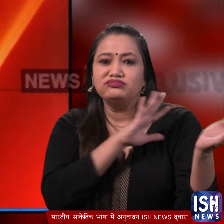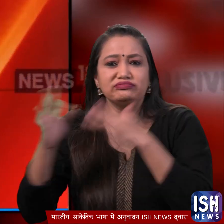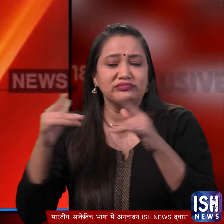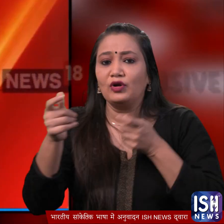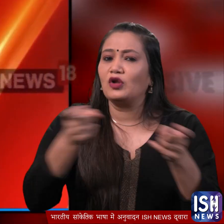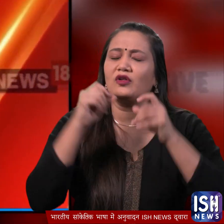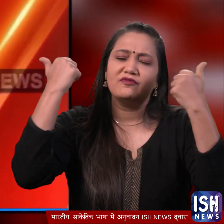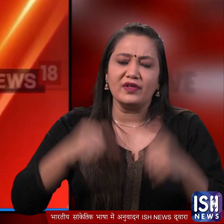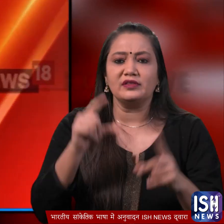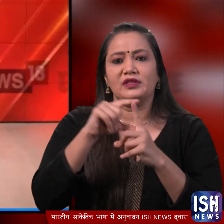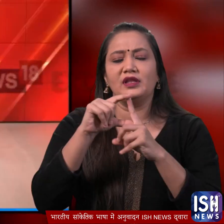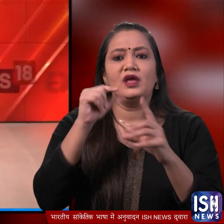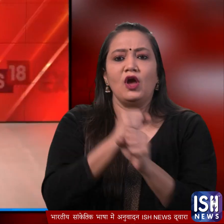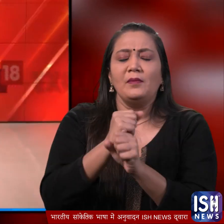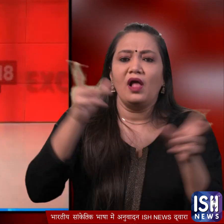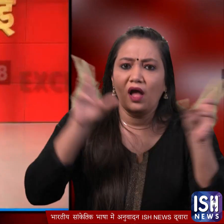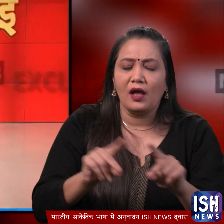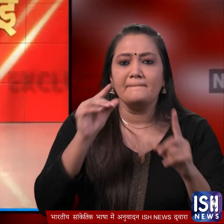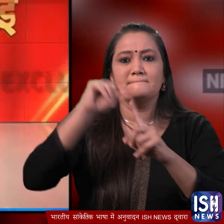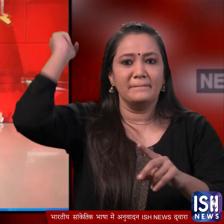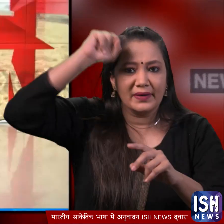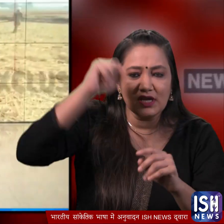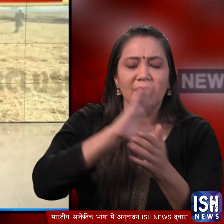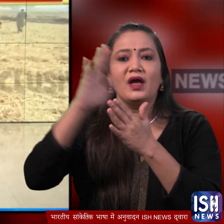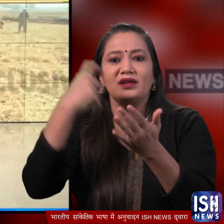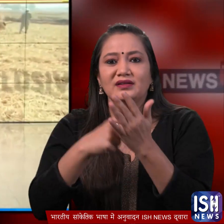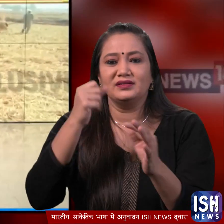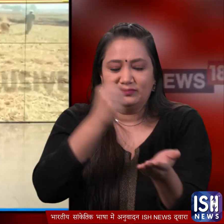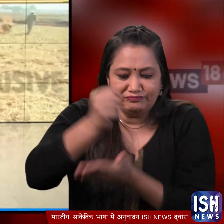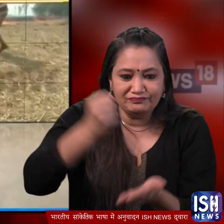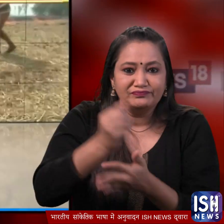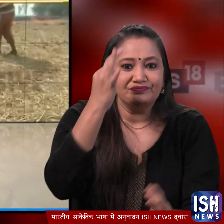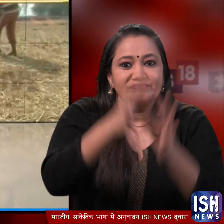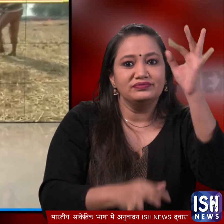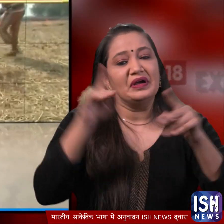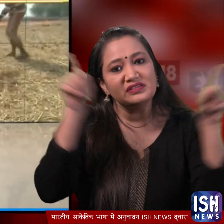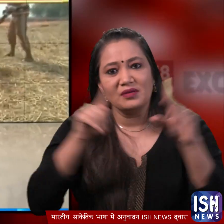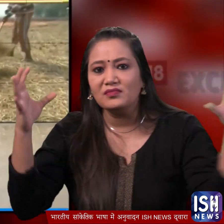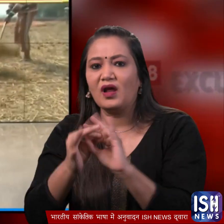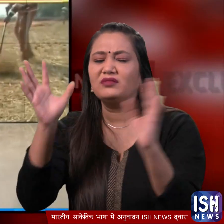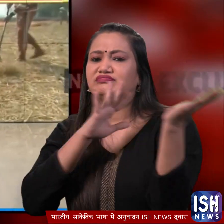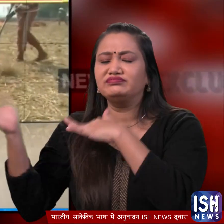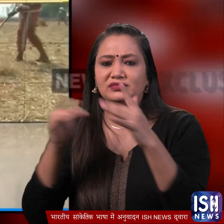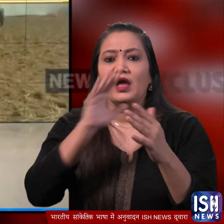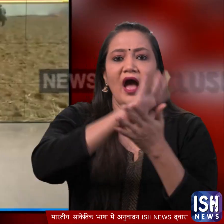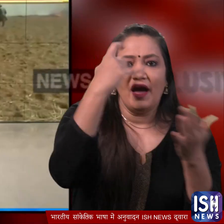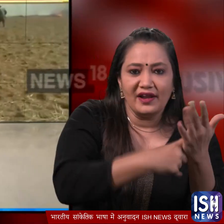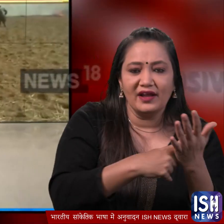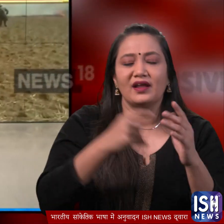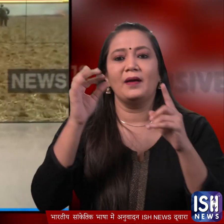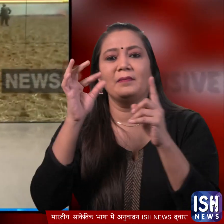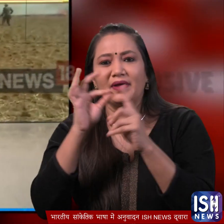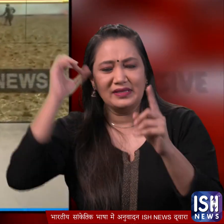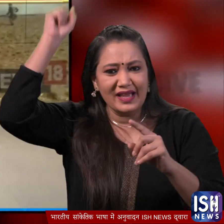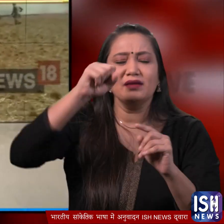दिख रहा। दिल्ली सरकार ने एक बार फिर प्रदूषण के पीछे पंजाब और हरियाणा में पराली जलाने की घटनाओं को वजह बताया। दूसरी तरफ हरियाणा और पंजाब के खेतों से